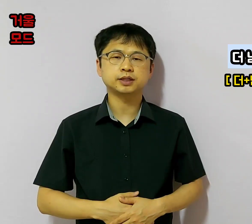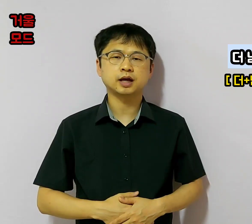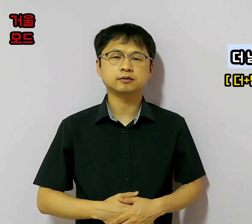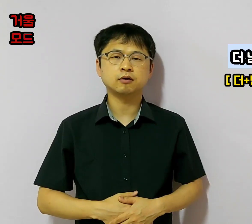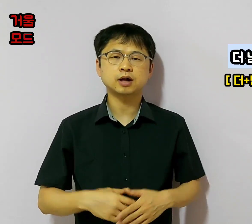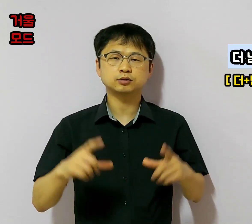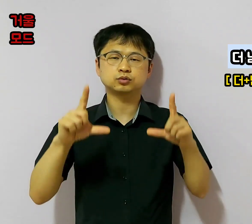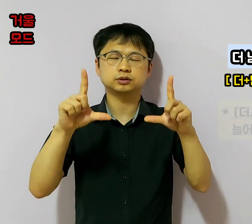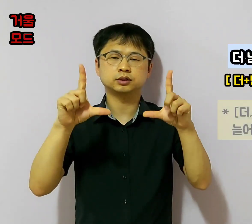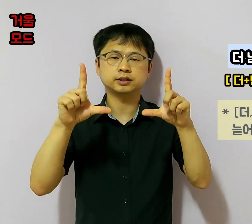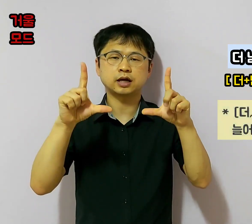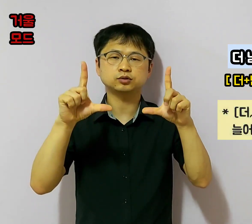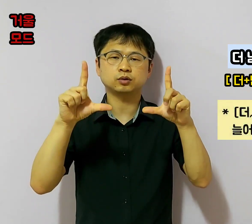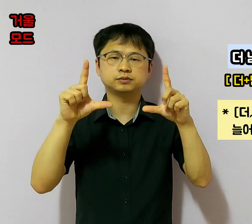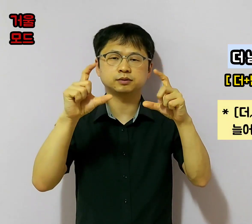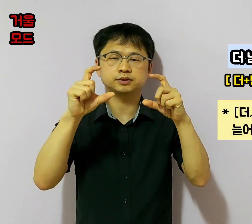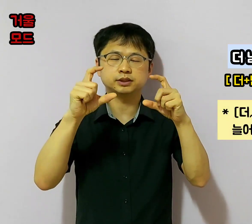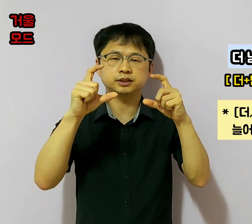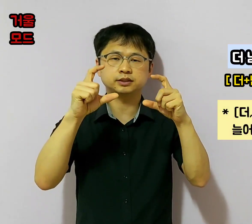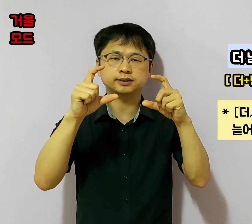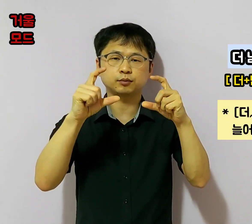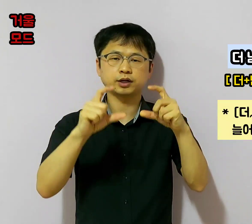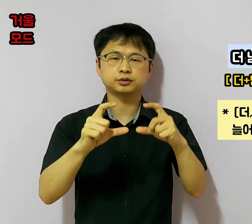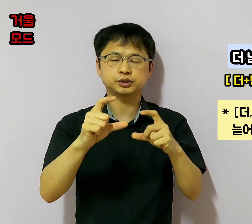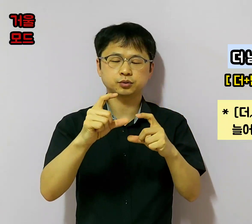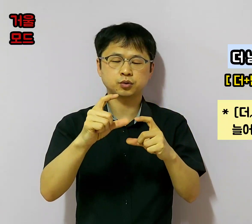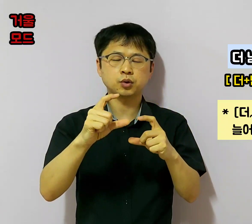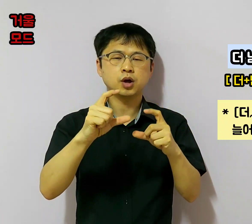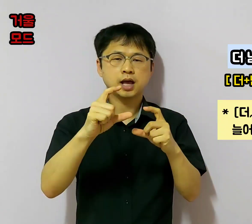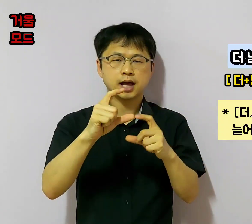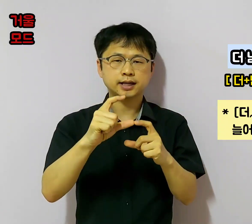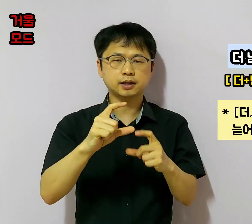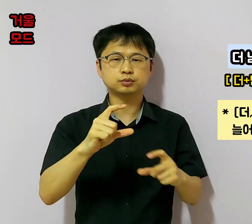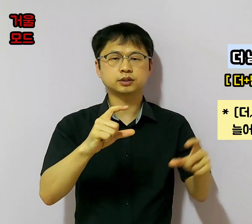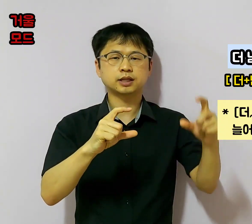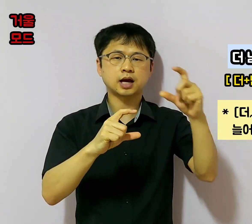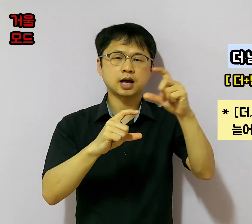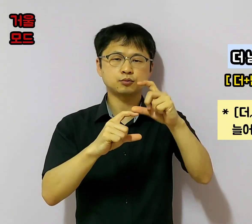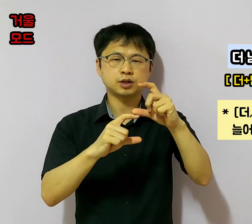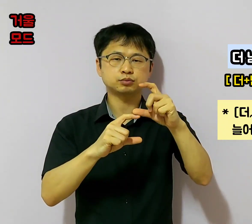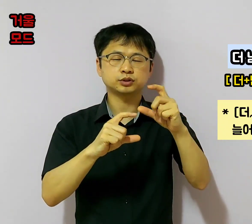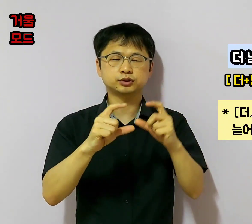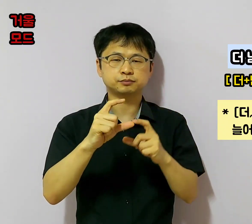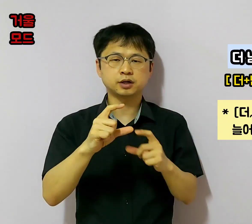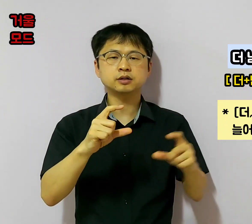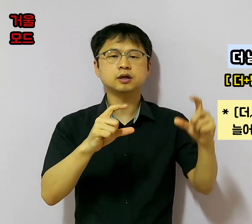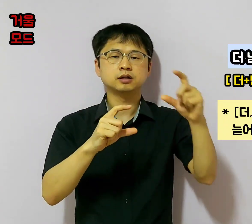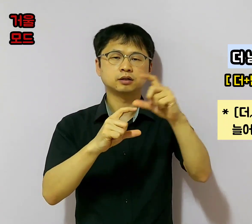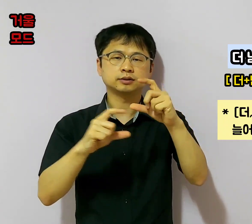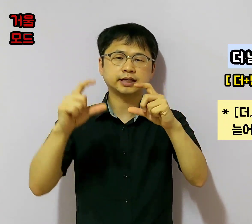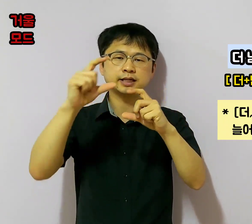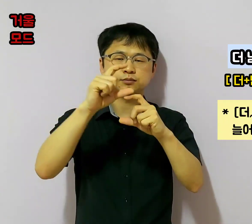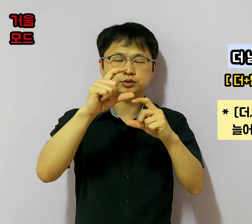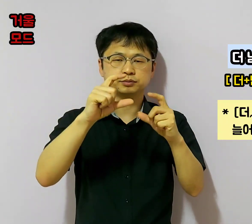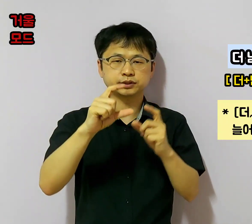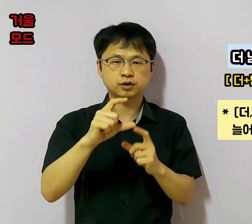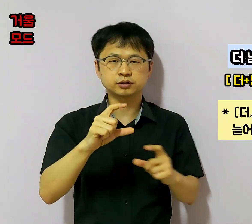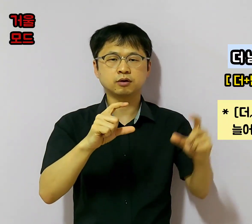없죠입니다. 더라는 소는 양손 엄지검지를 디귿자 모양 해주시고 아래에 붙였다가 위에 붙여주시면 더 쌓이는 모습이죠.